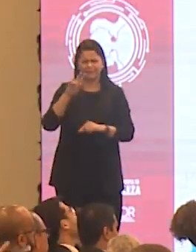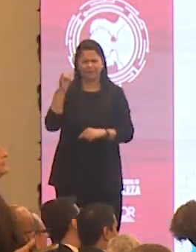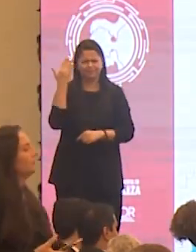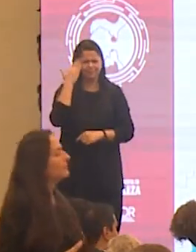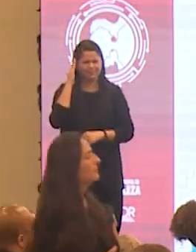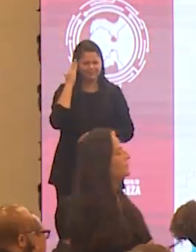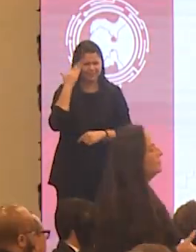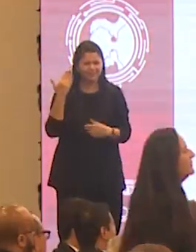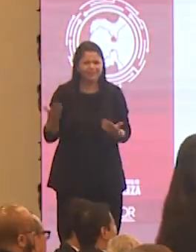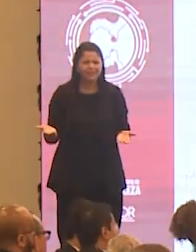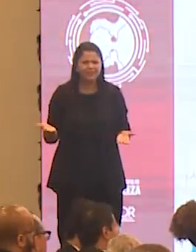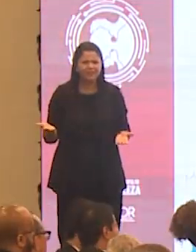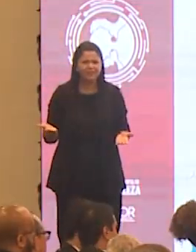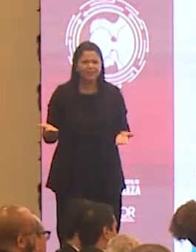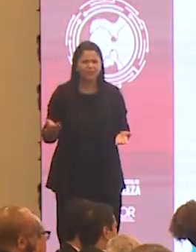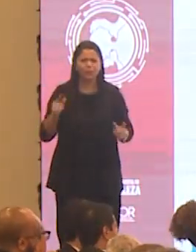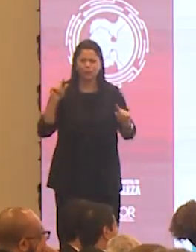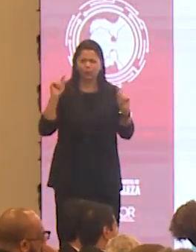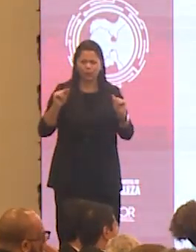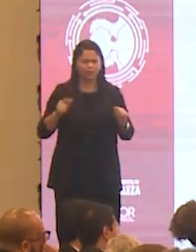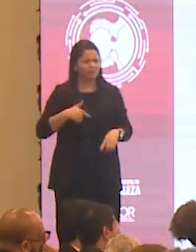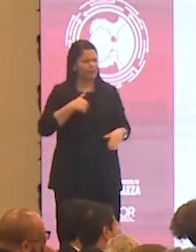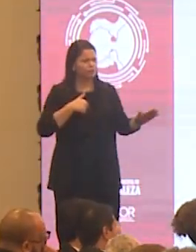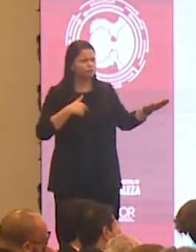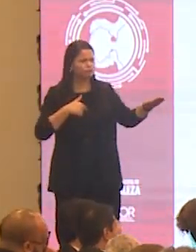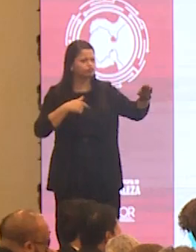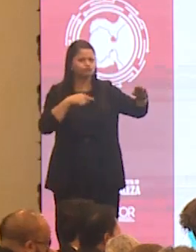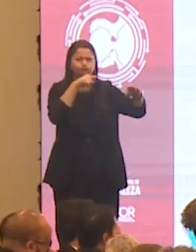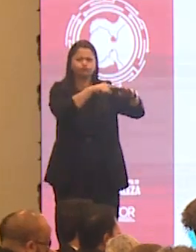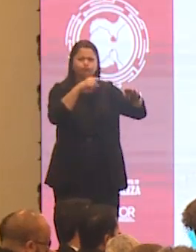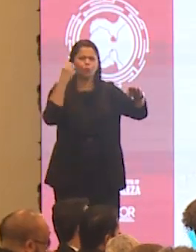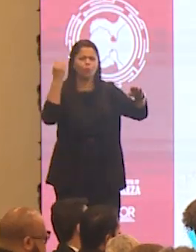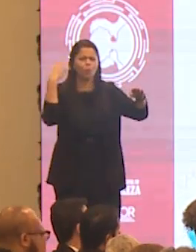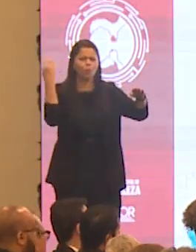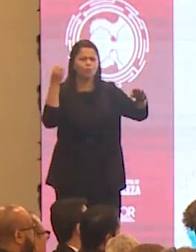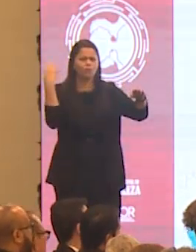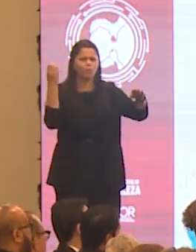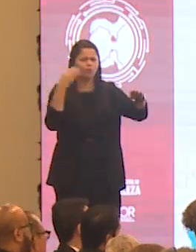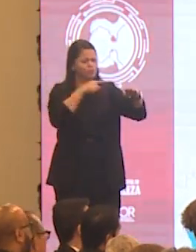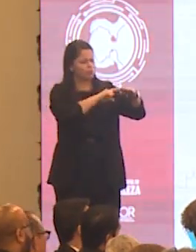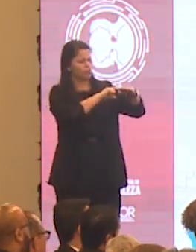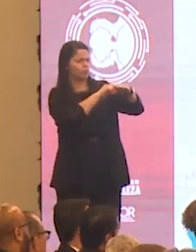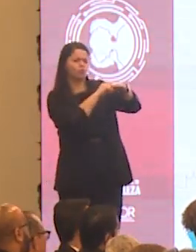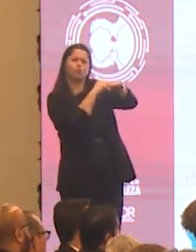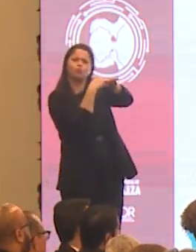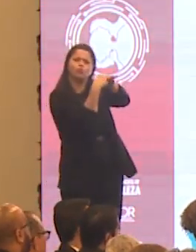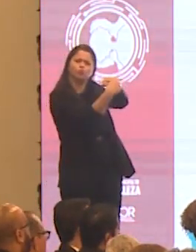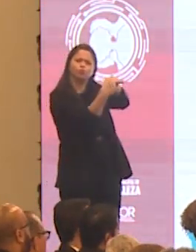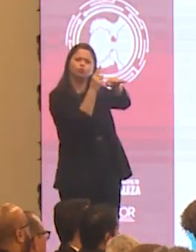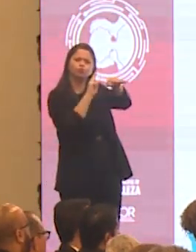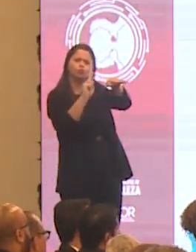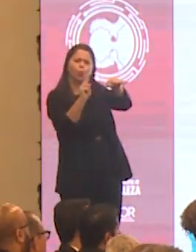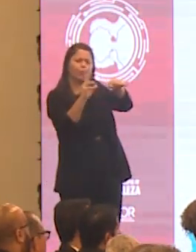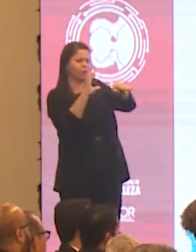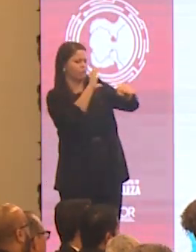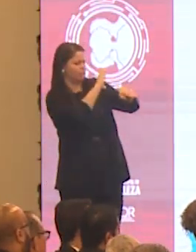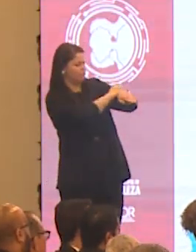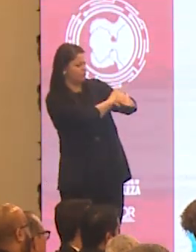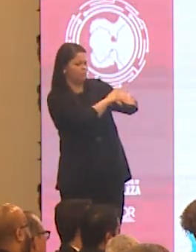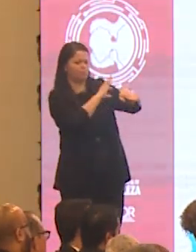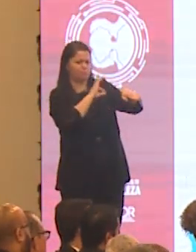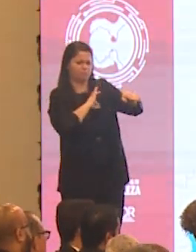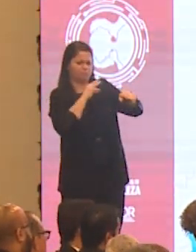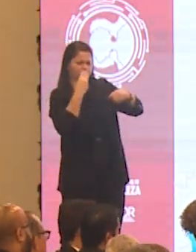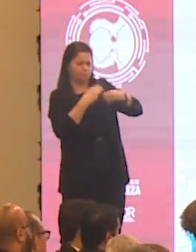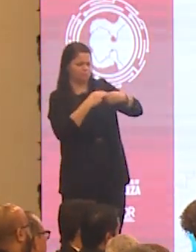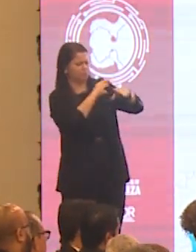isso? Que tem um cidadão fardado, tem uma viatura escrita Guarda Municipal, mas a Guarda Municipal